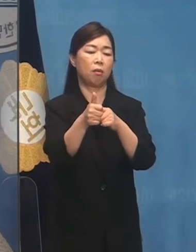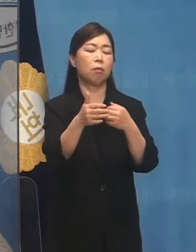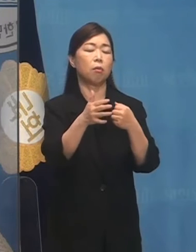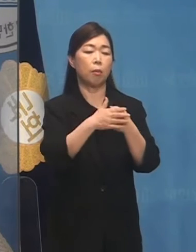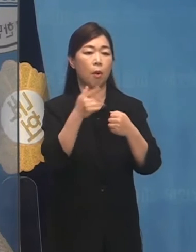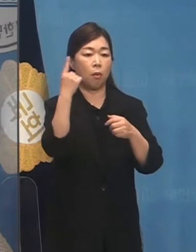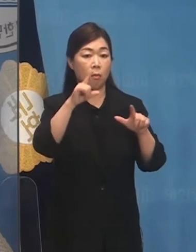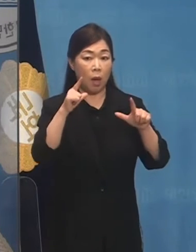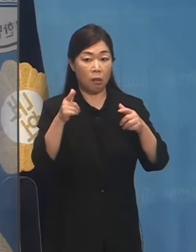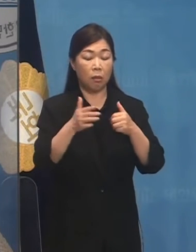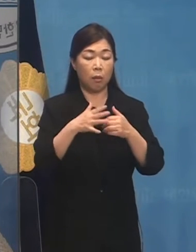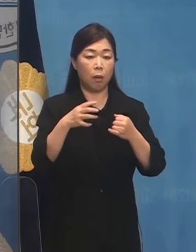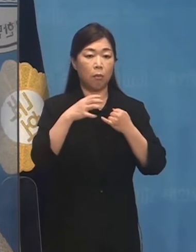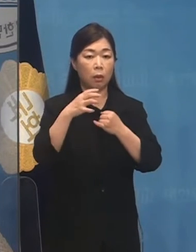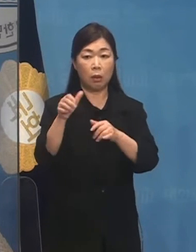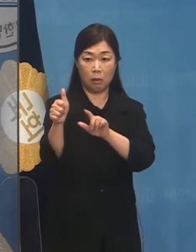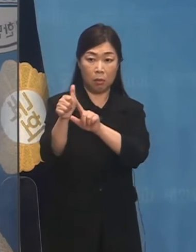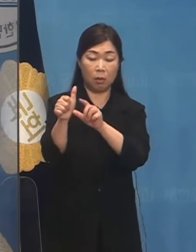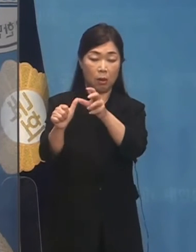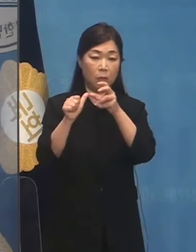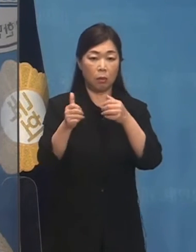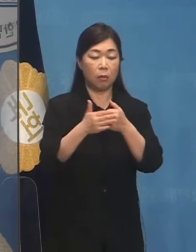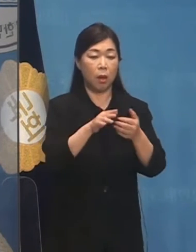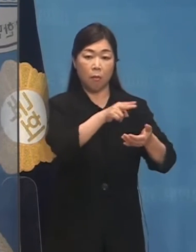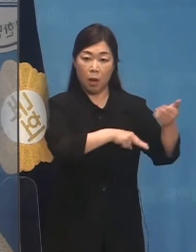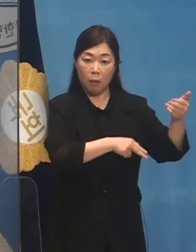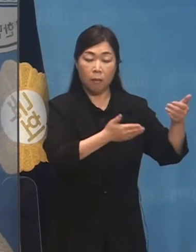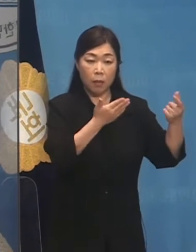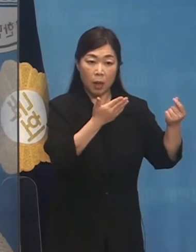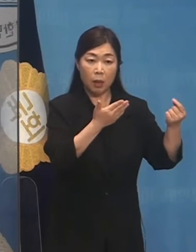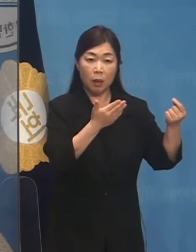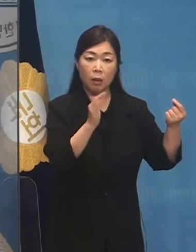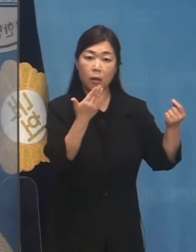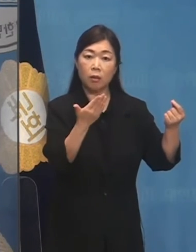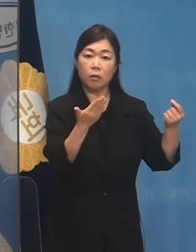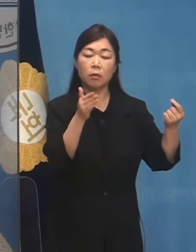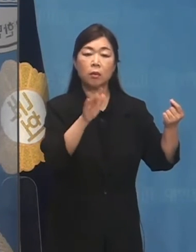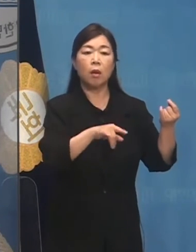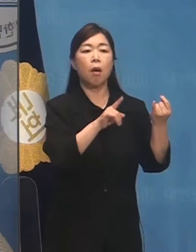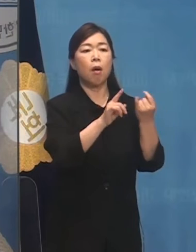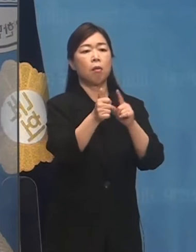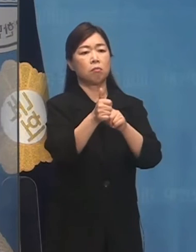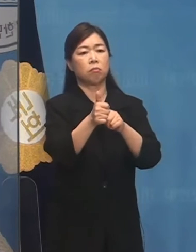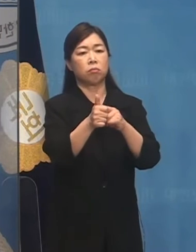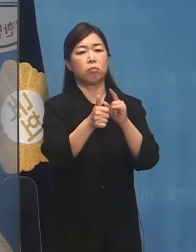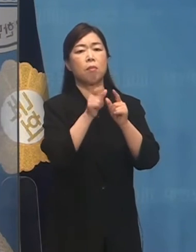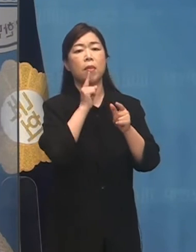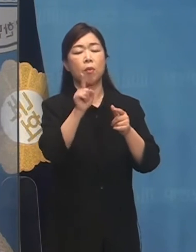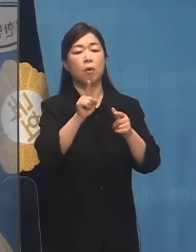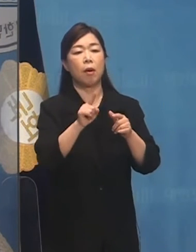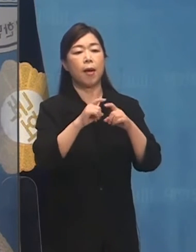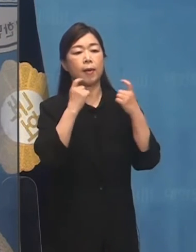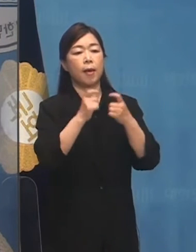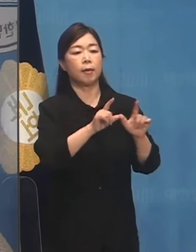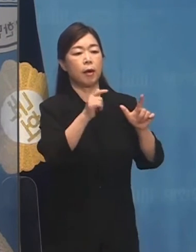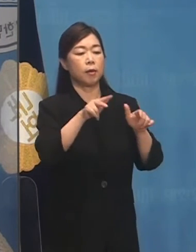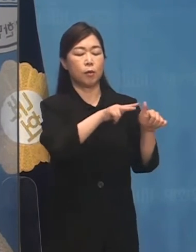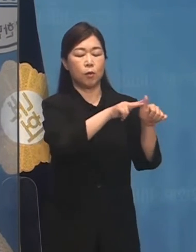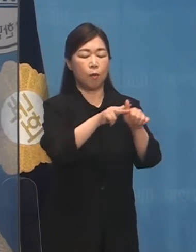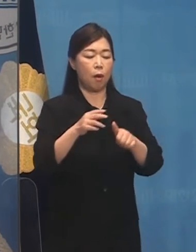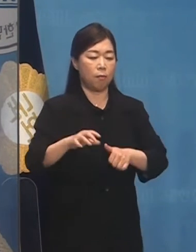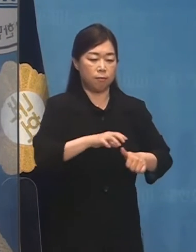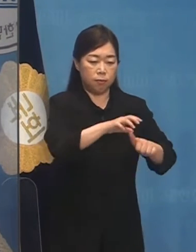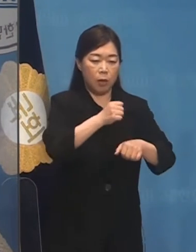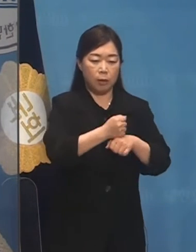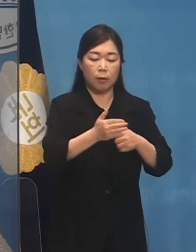그래서 그림 판매 내역을 공개해달라고 했는데 후보자는 사생활 보호 및 개인정보 미동의로 관련